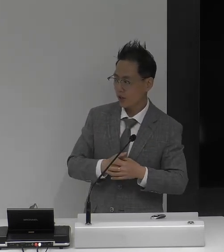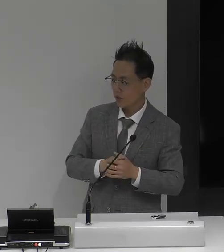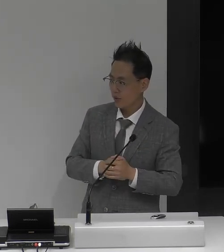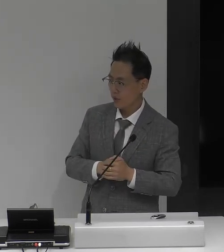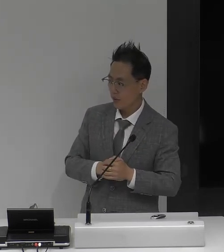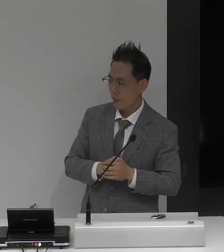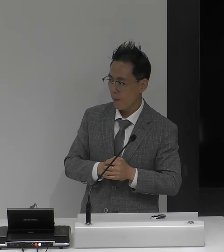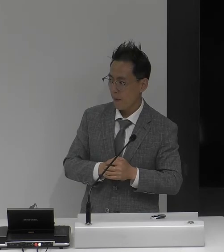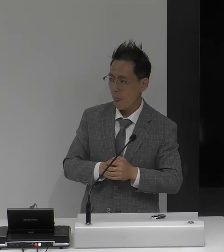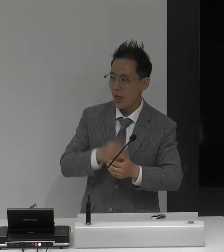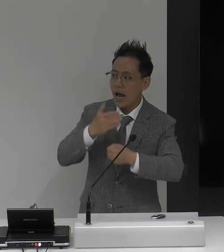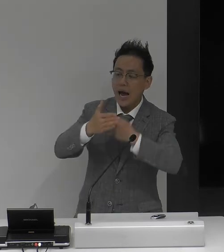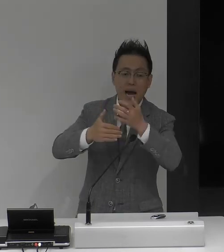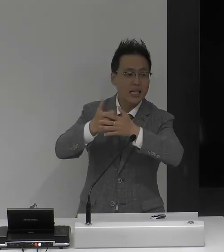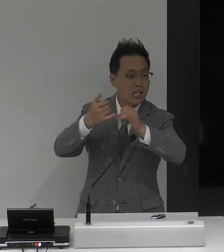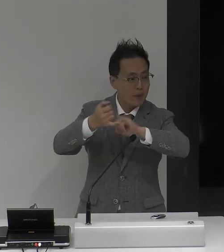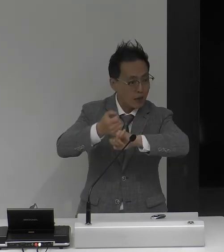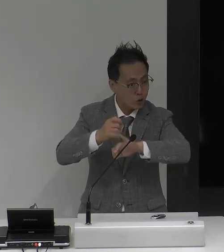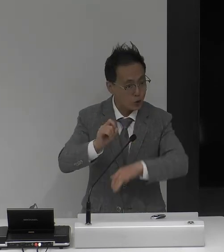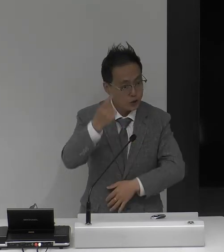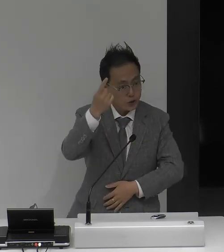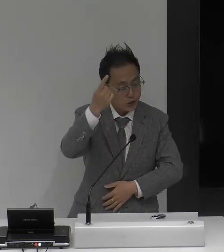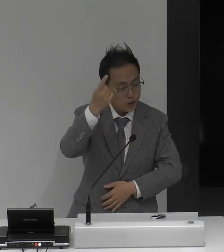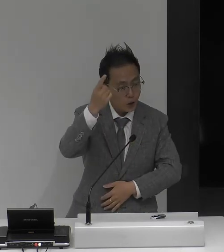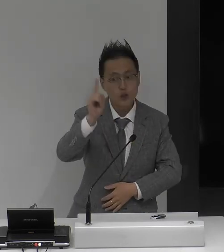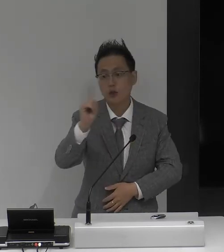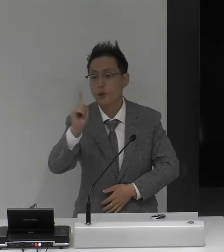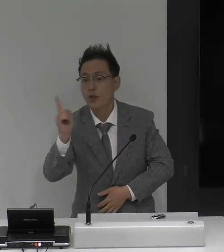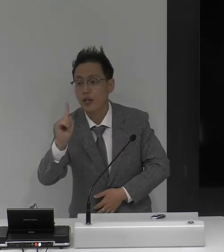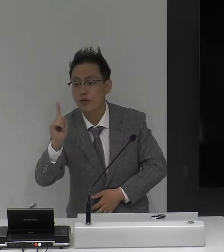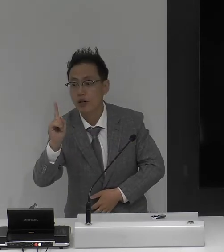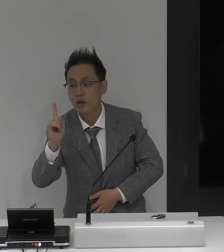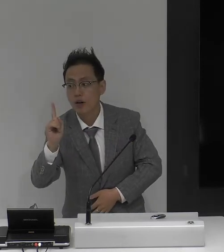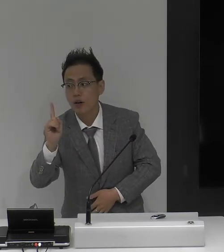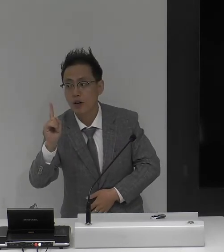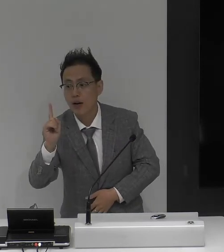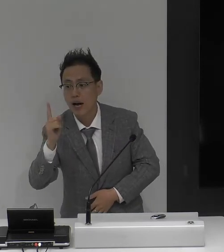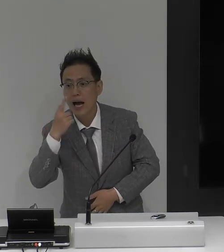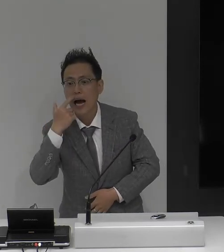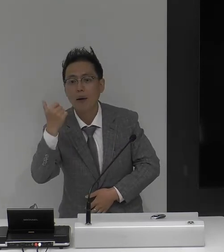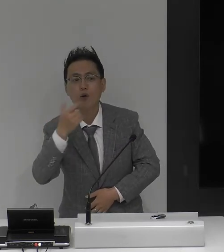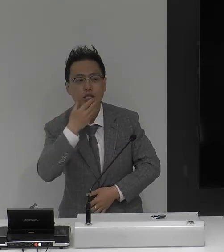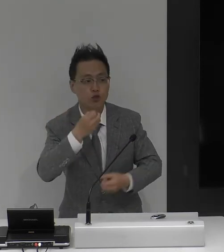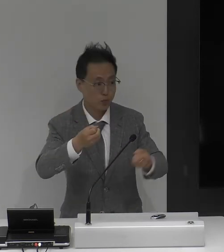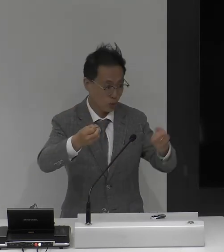넘겨주세요. 하나님의 약속은 어디서 비롯됐다고요? 아버지의 축복.